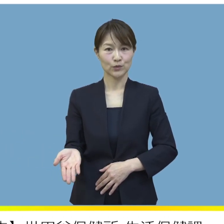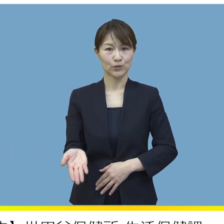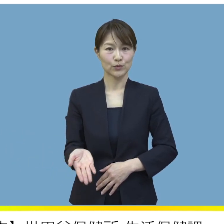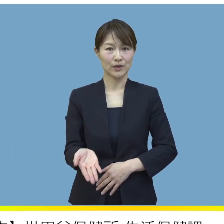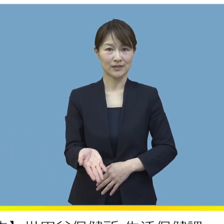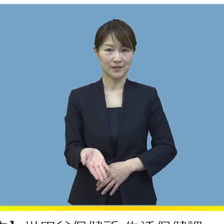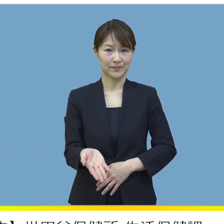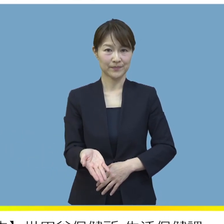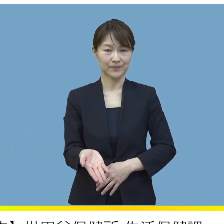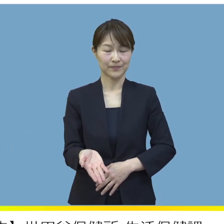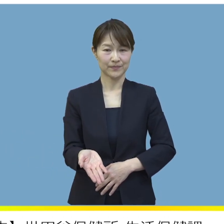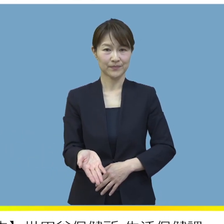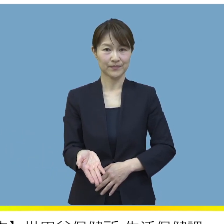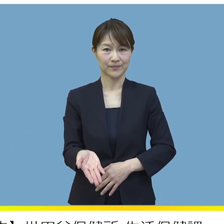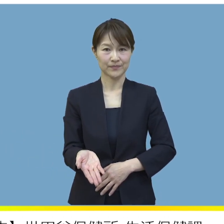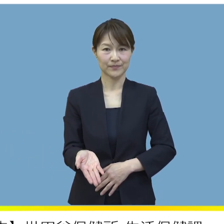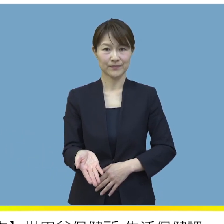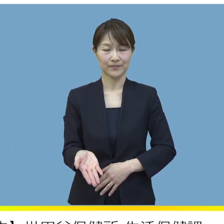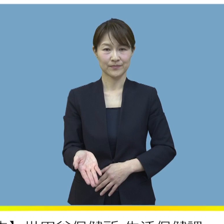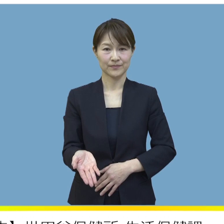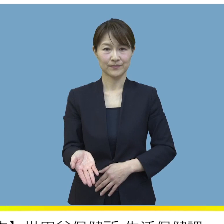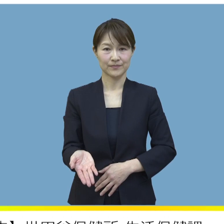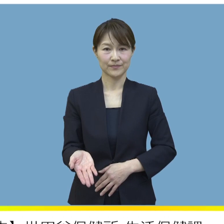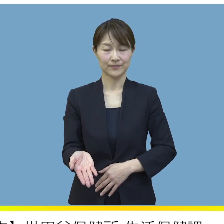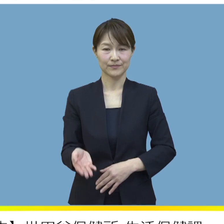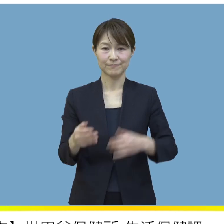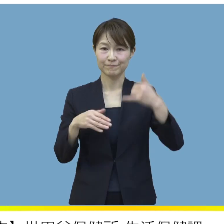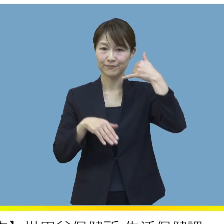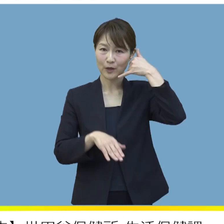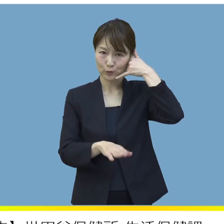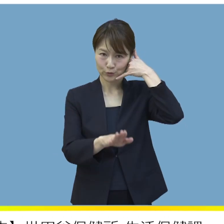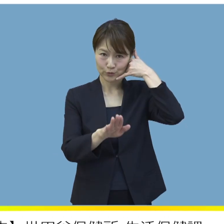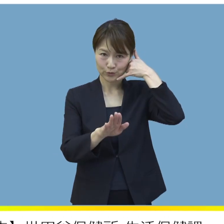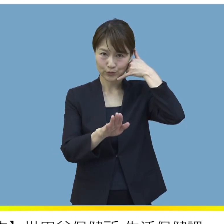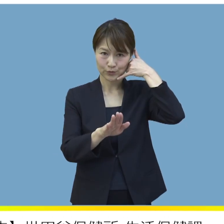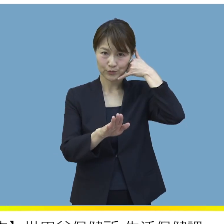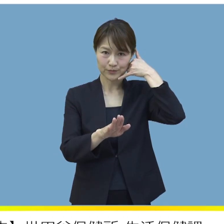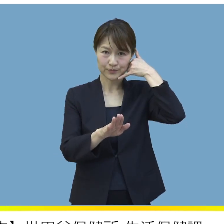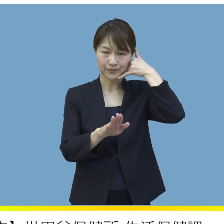-2903番ファクシミリ